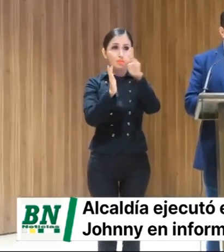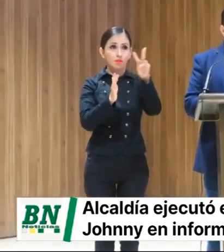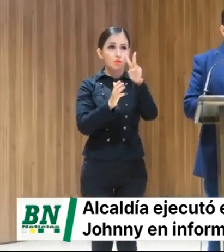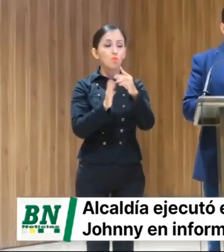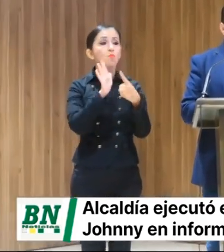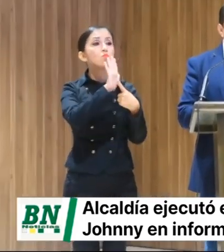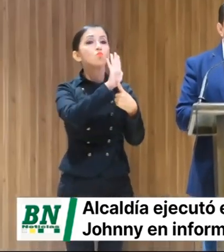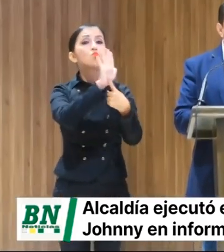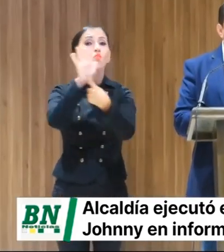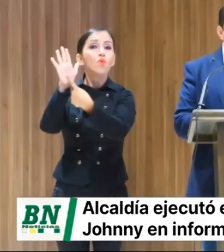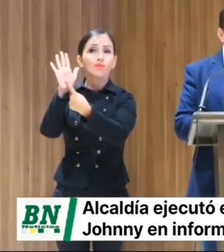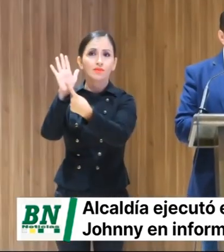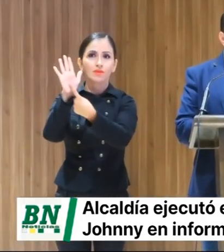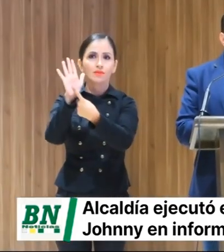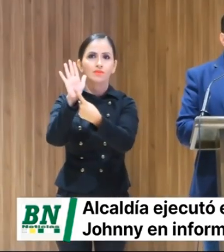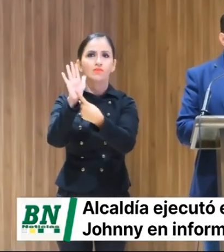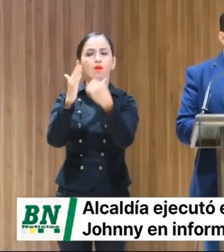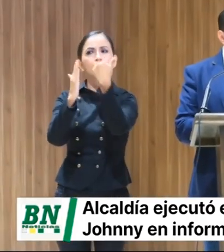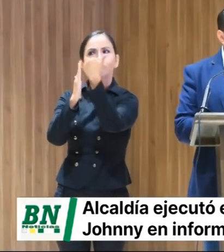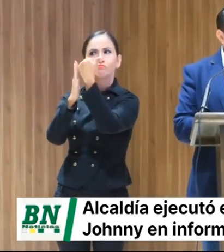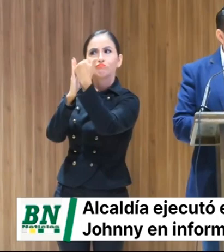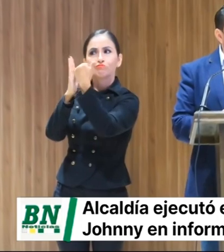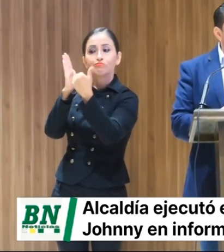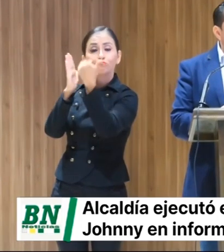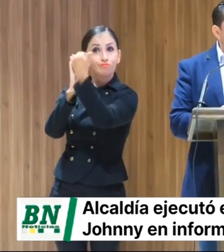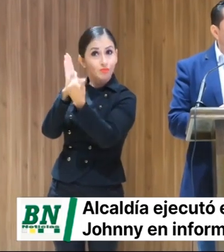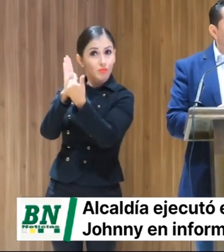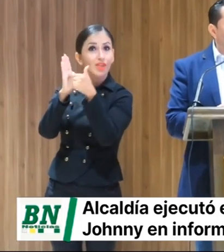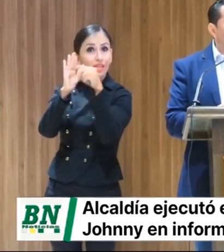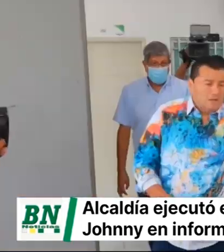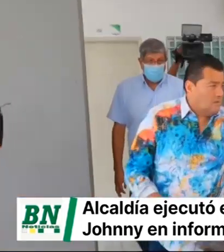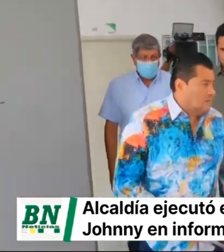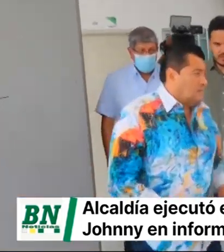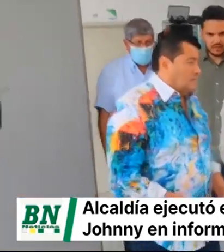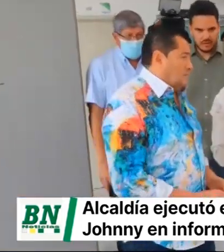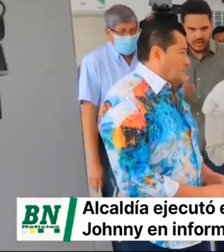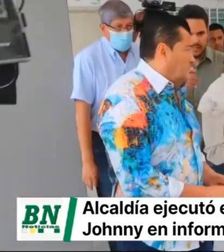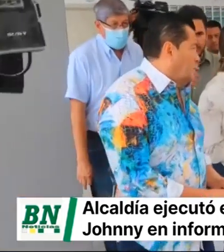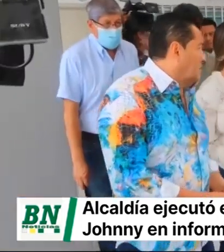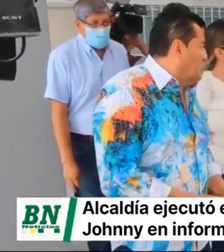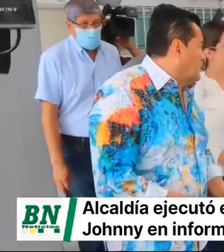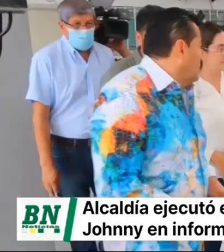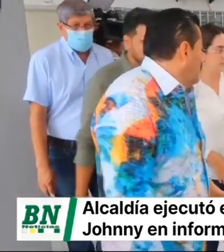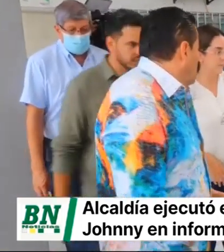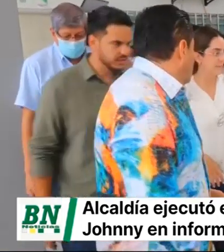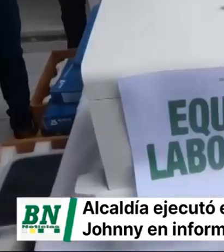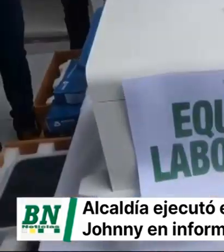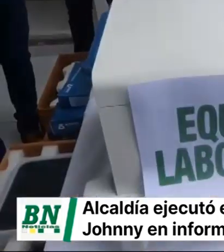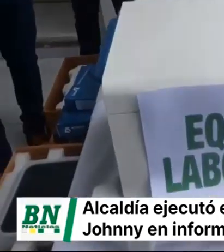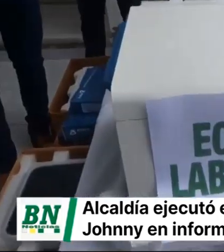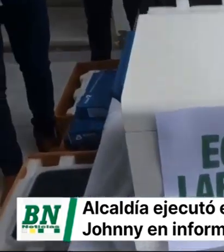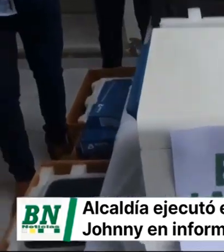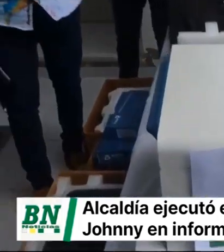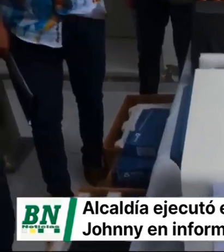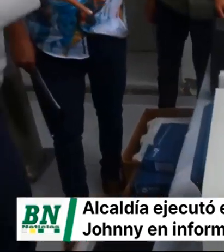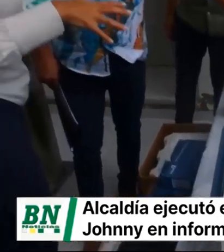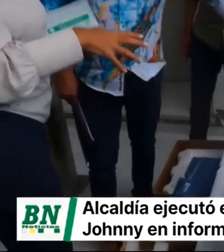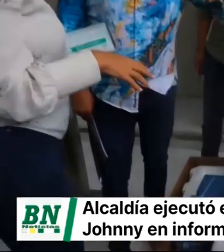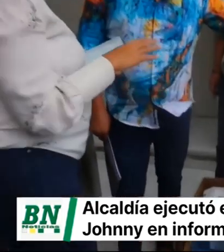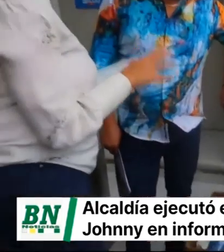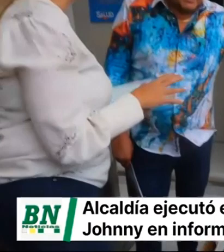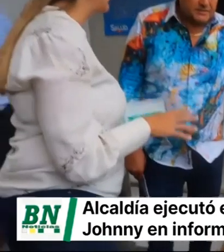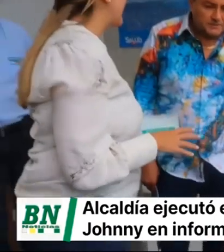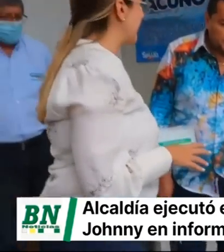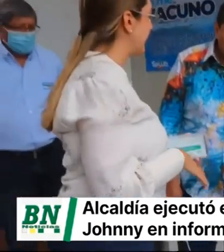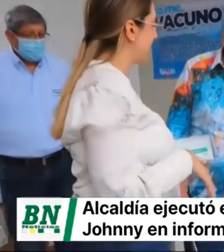reflejan una serie de aspectos importantes para que ustedes lo conozcan tema de salud Ya ustedes le he explicado todo lo que hemos ido